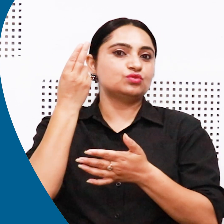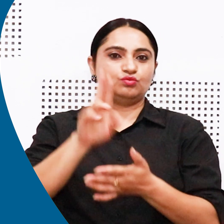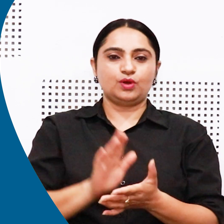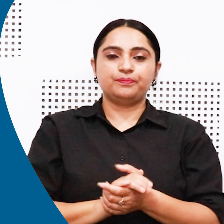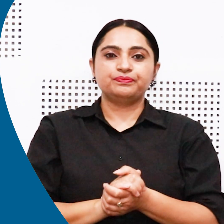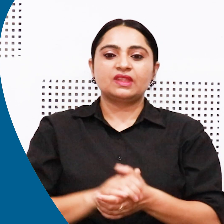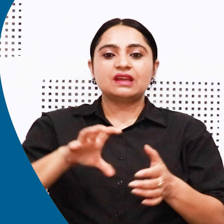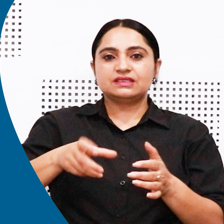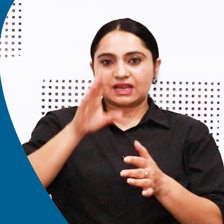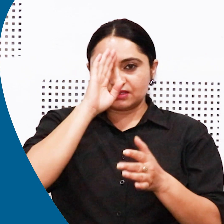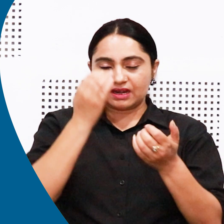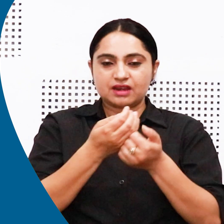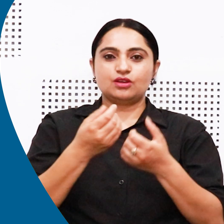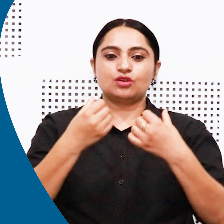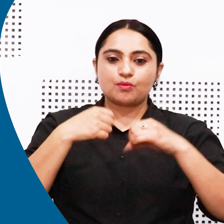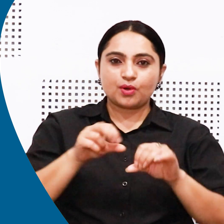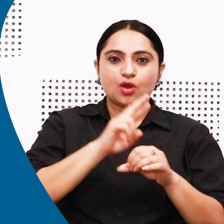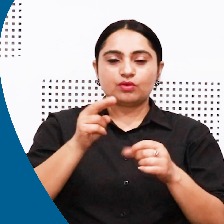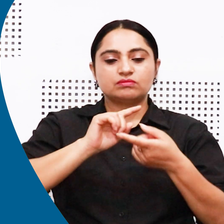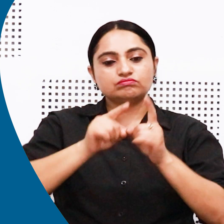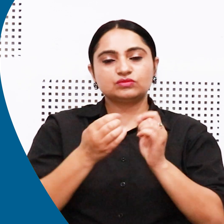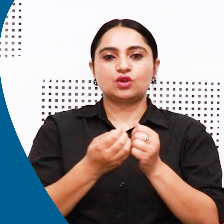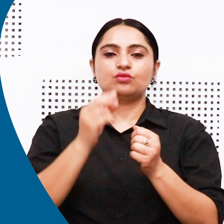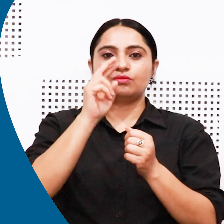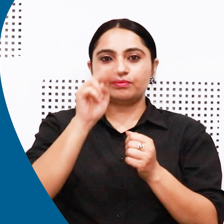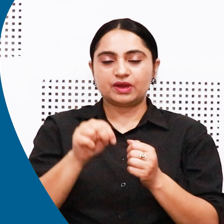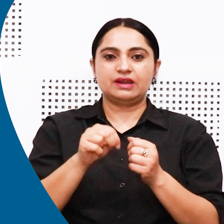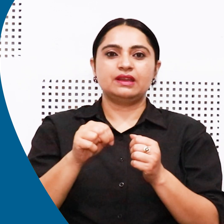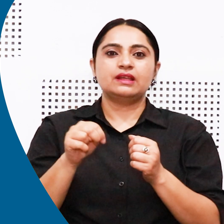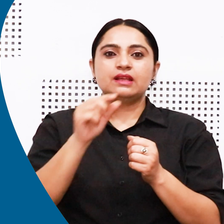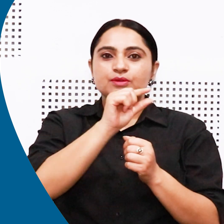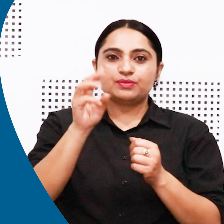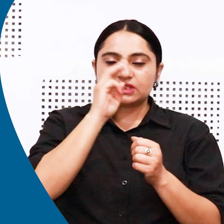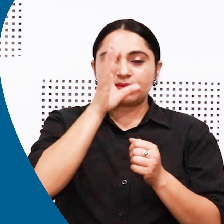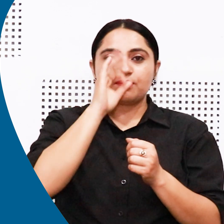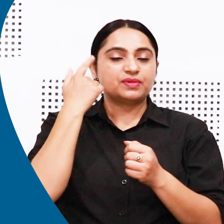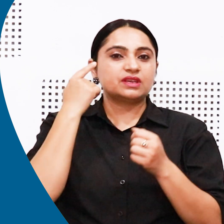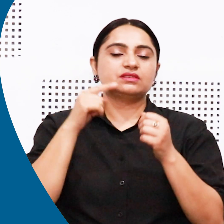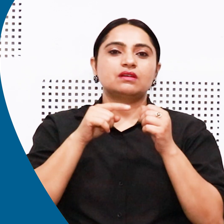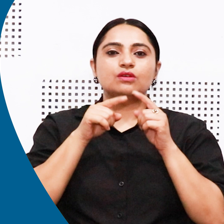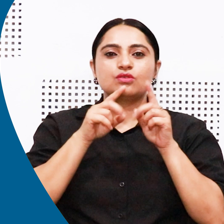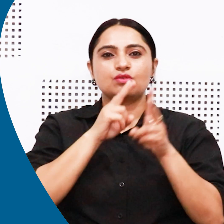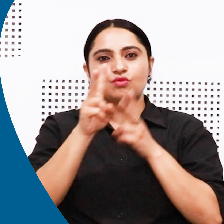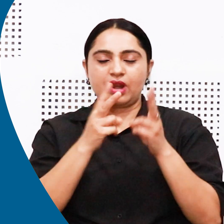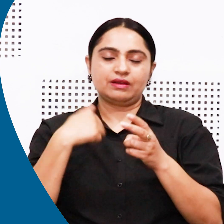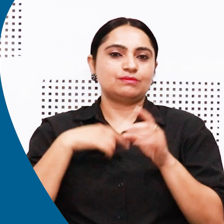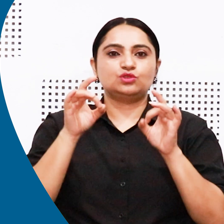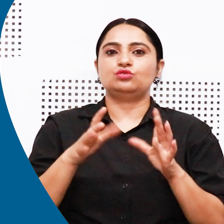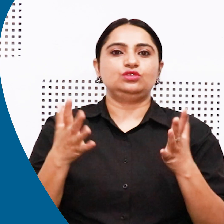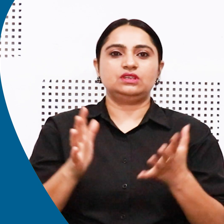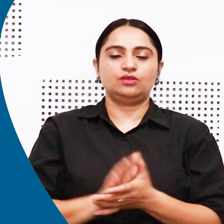स्थानीय सरकारले गरेको अभ्यास र सुधार गर्नुपर्ने पक्षका बारेमा विज्ञसँगको कुराकानी हामीले कहिले छुटाएका